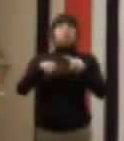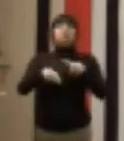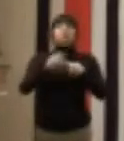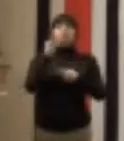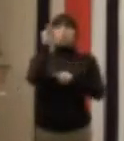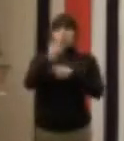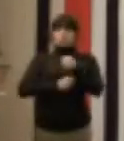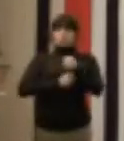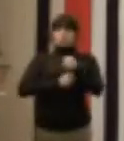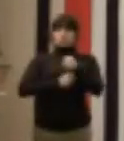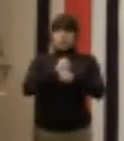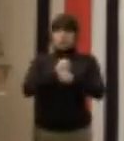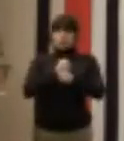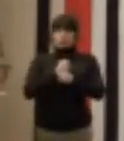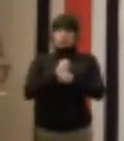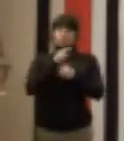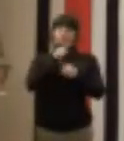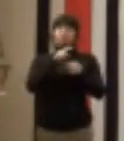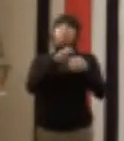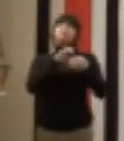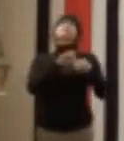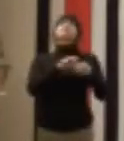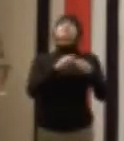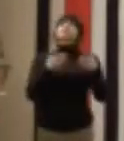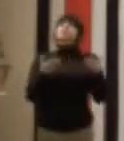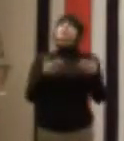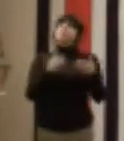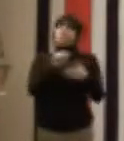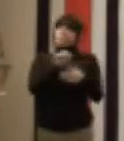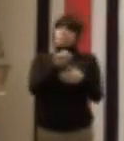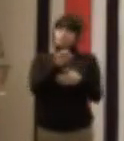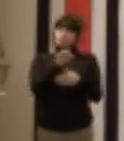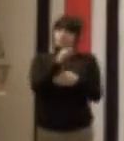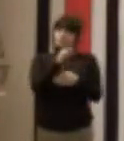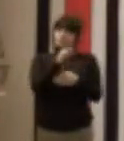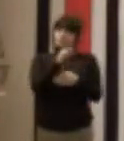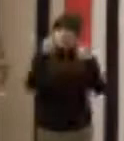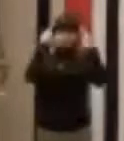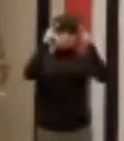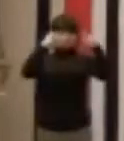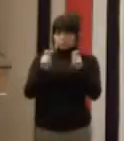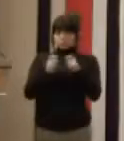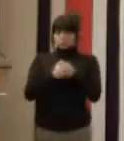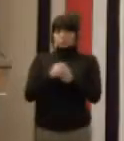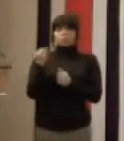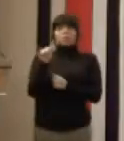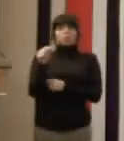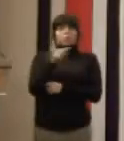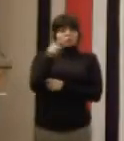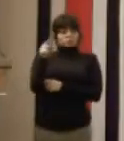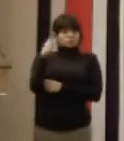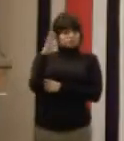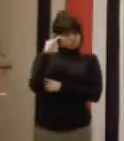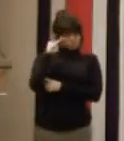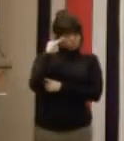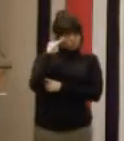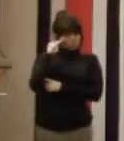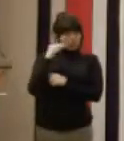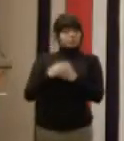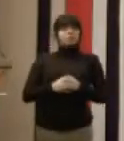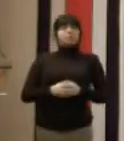el próximo año. Y se constituye de esta manera en una culminación muy, ustedes muy bien saben y ha